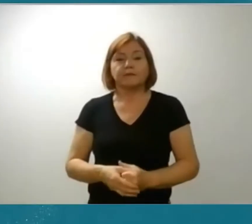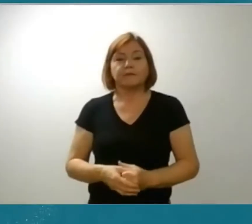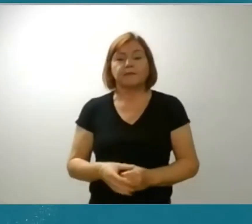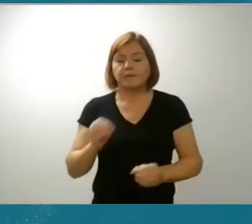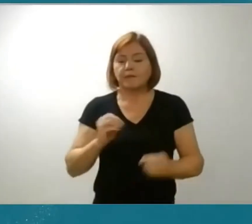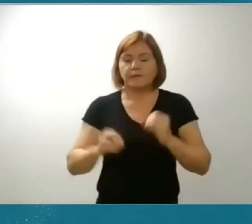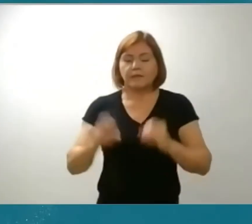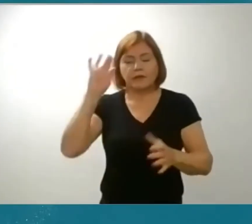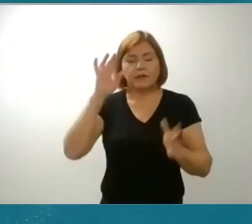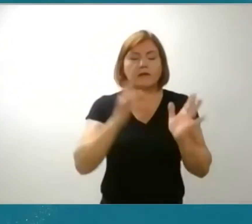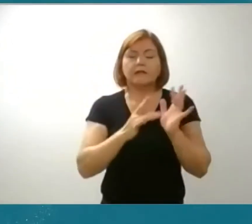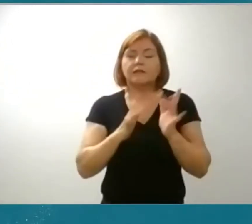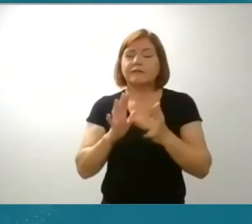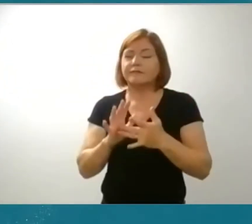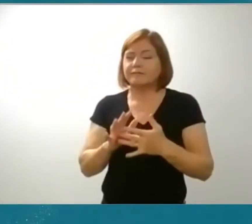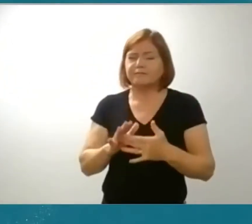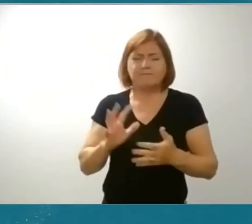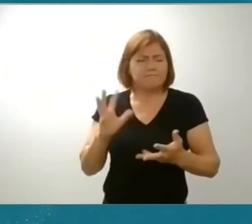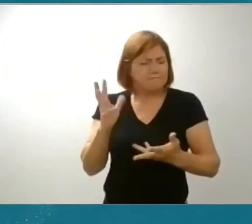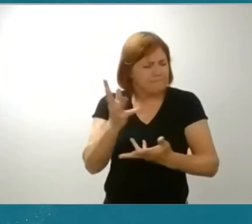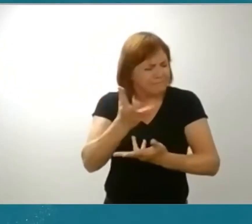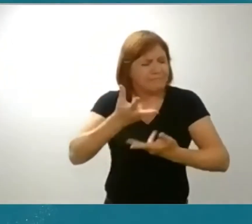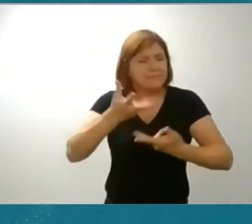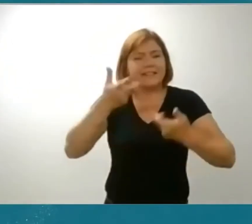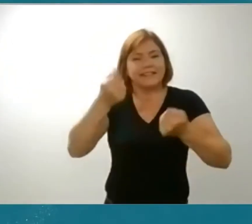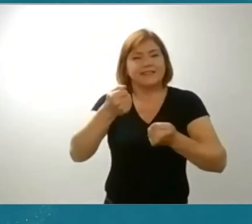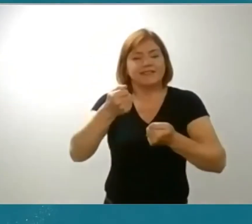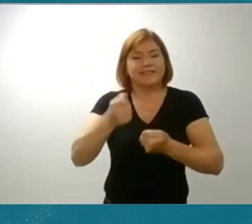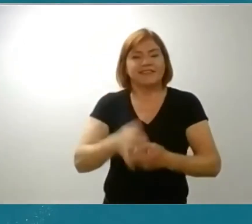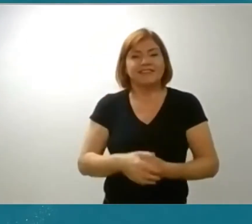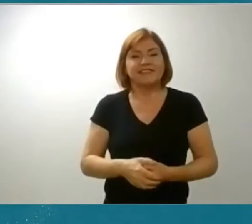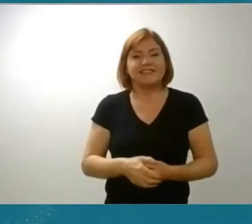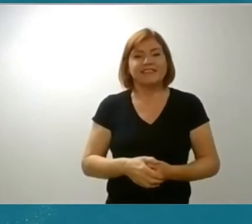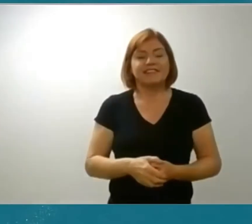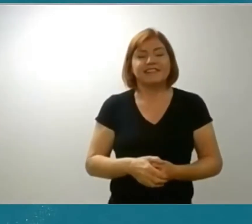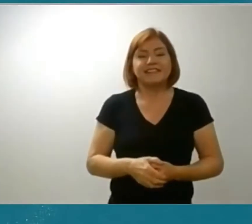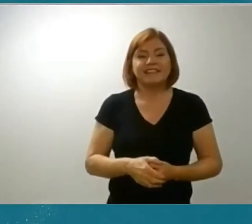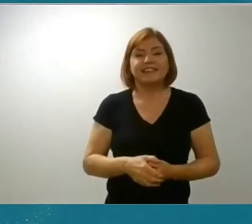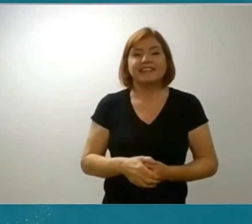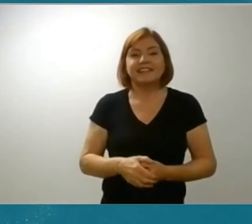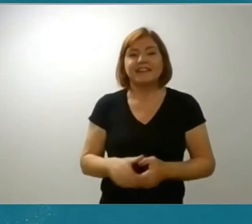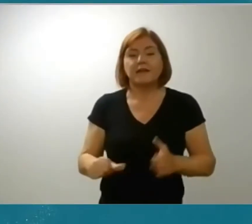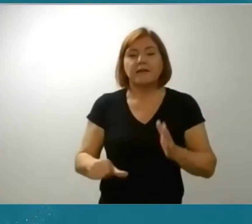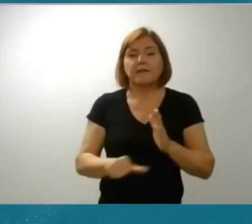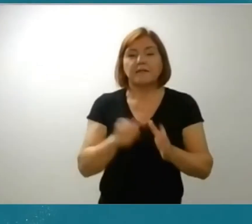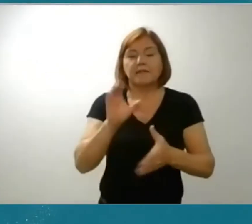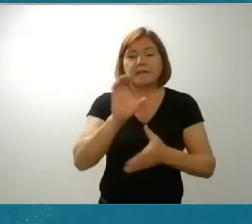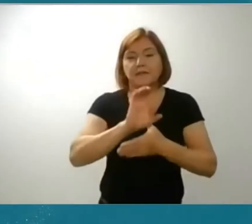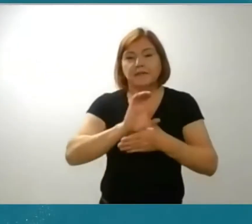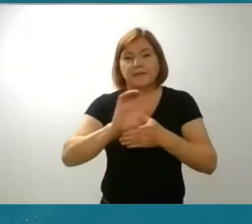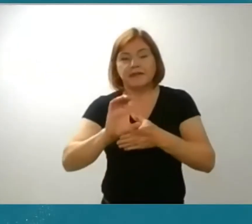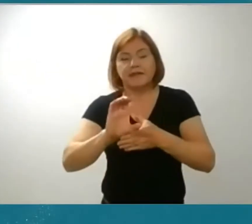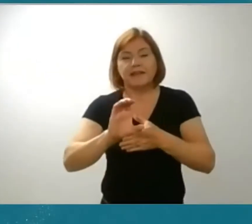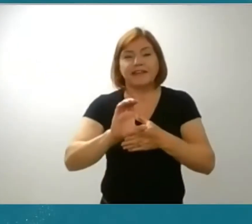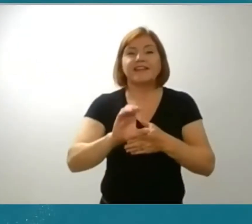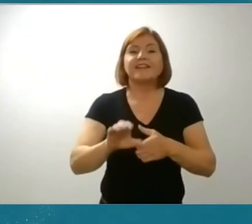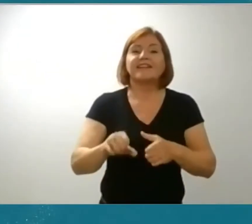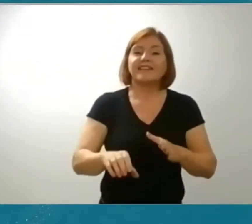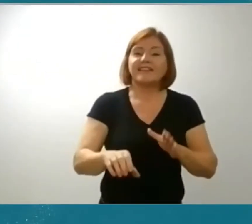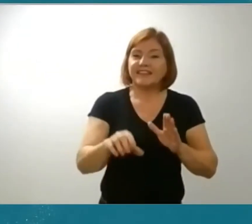e ele falou assim, quando eu for e vos preparar lugar, e vos receberei para